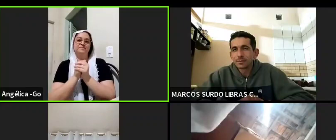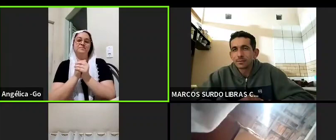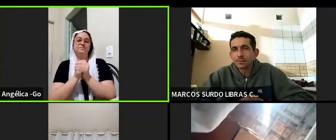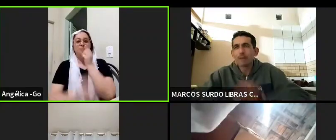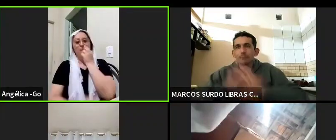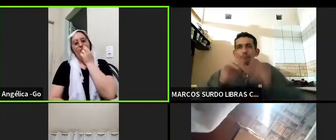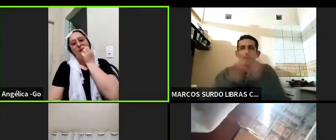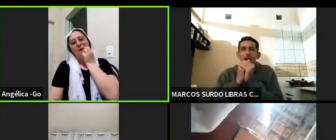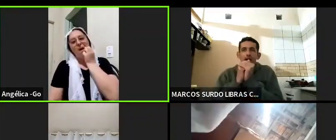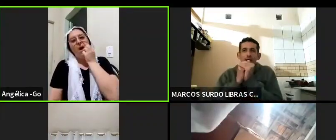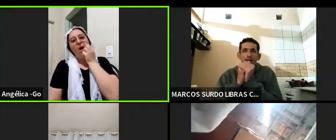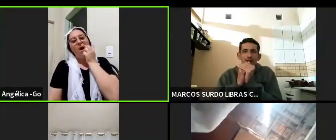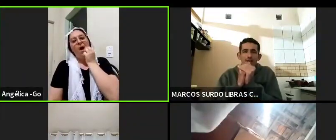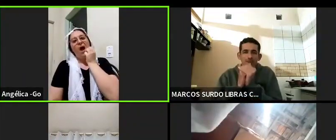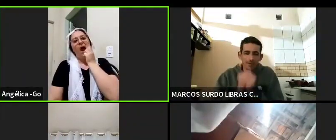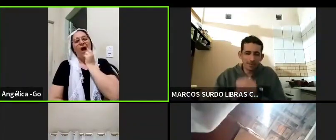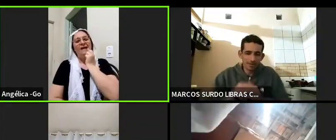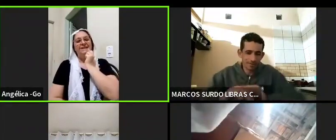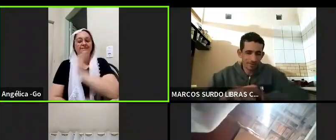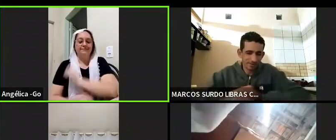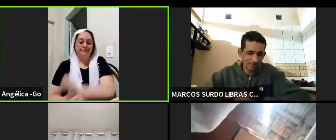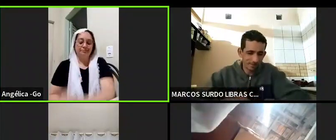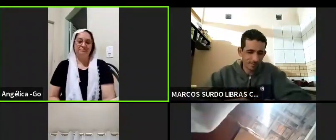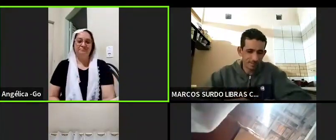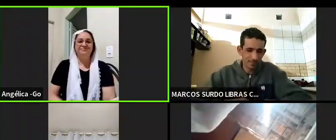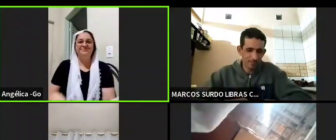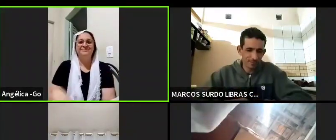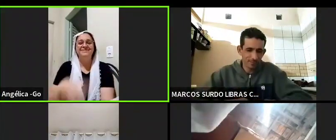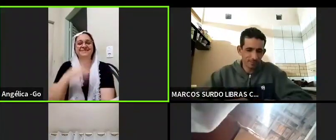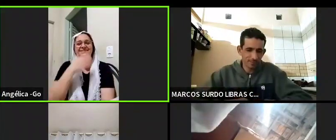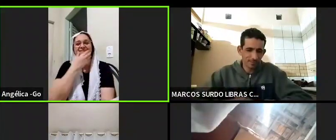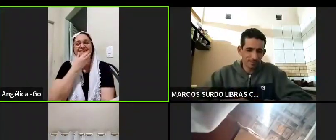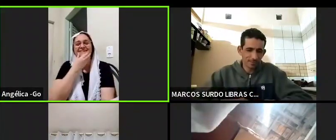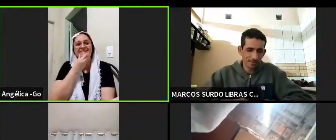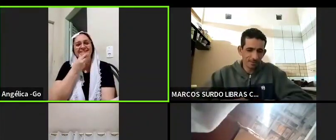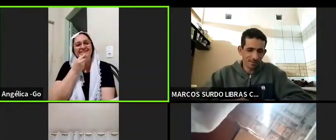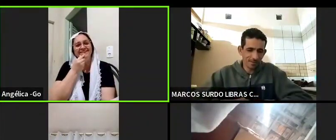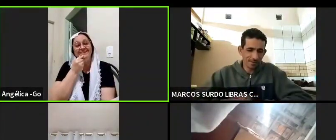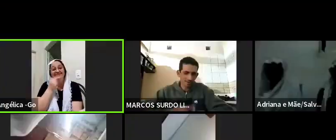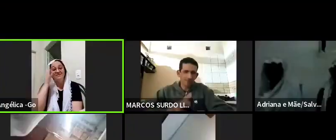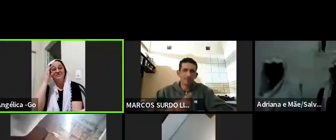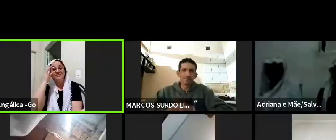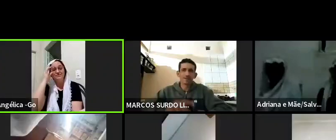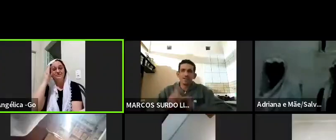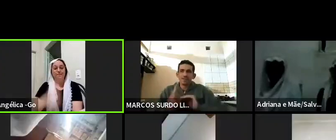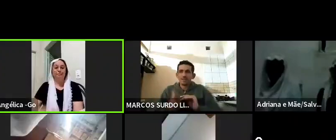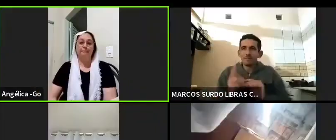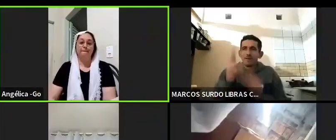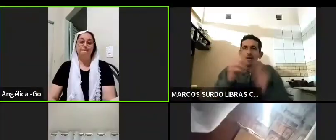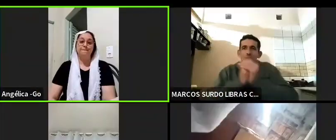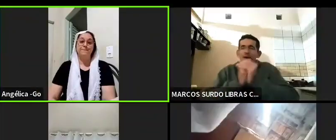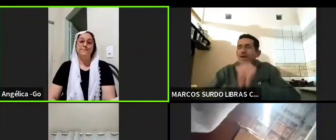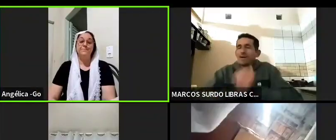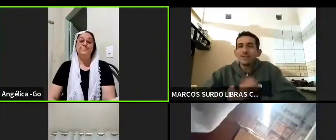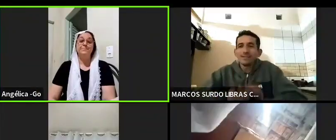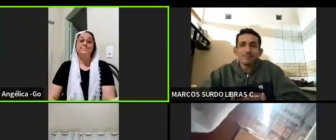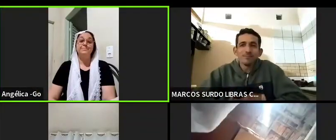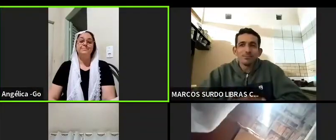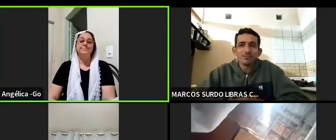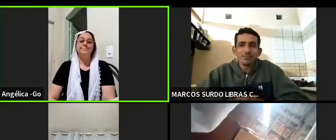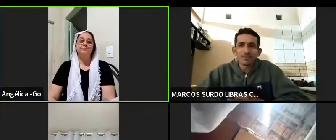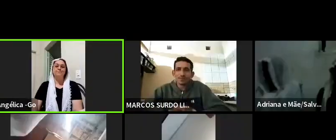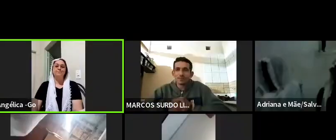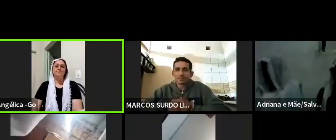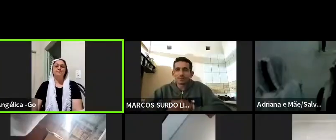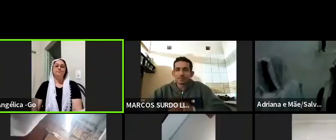Amém. Amém. Glória a Ah, Deus. Amém. Glória a Deus. desde agora e